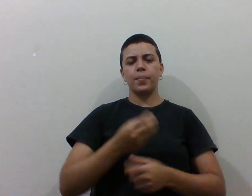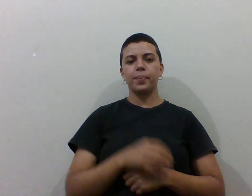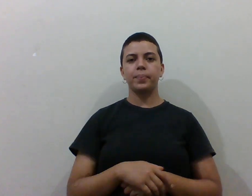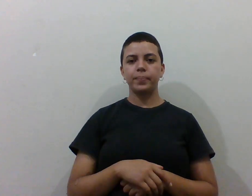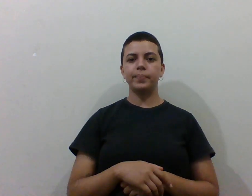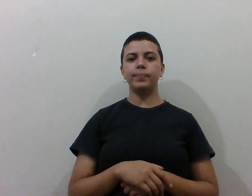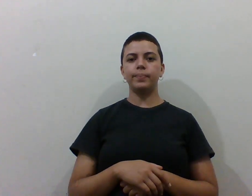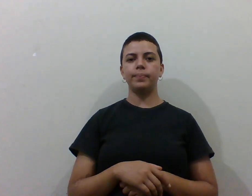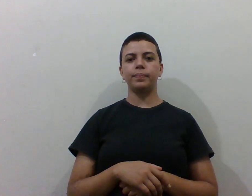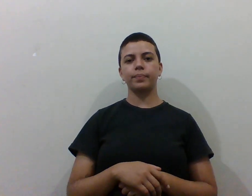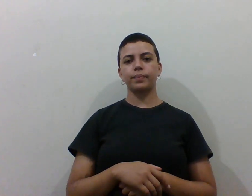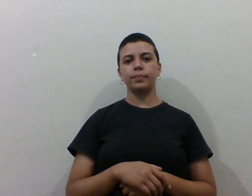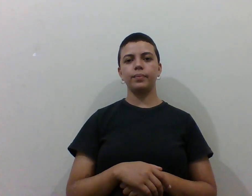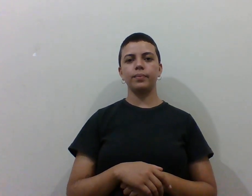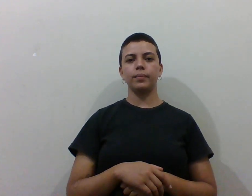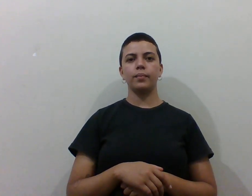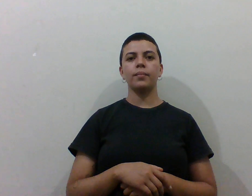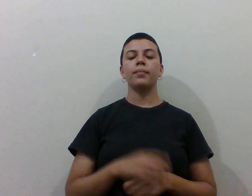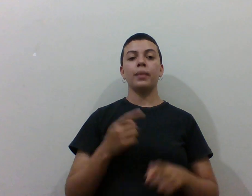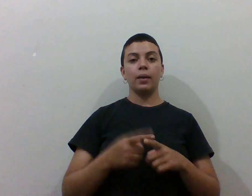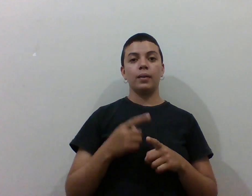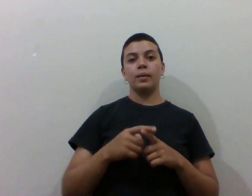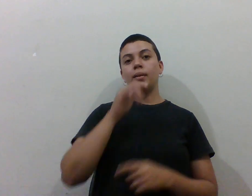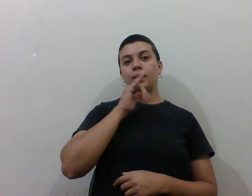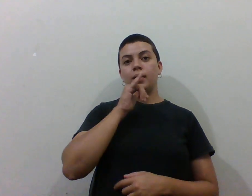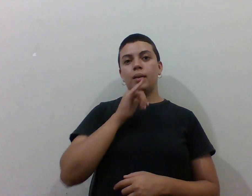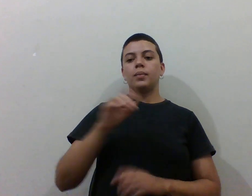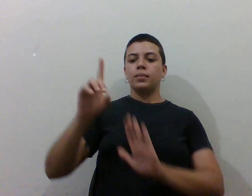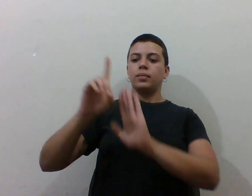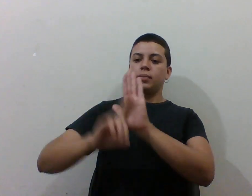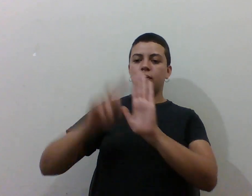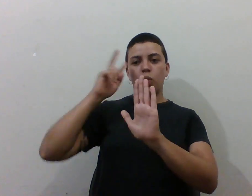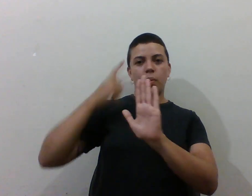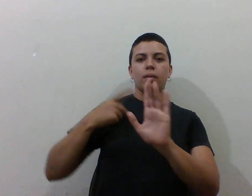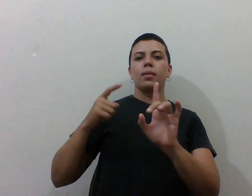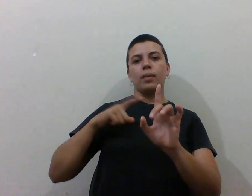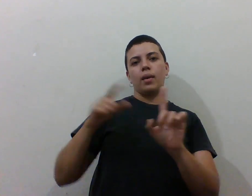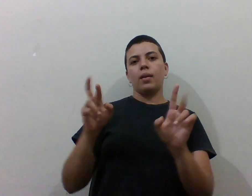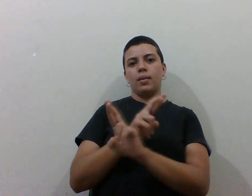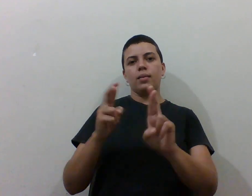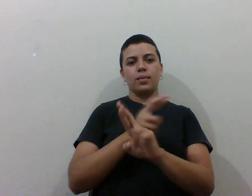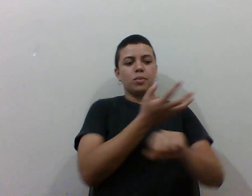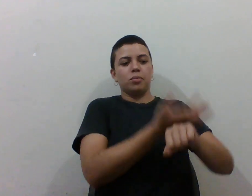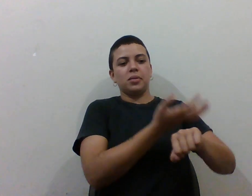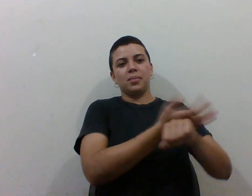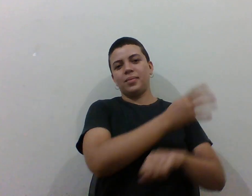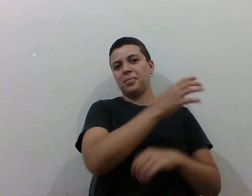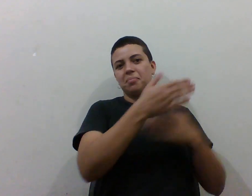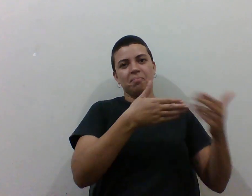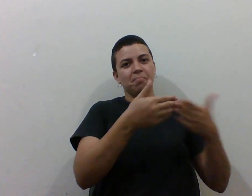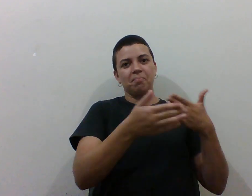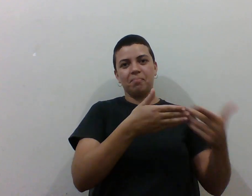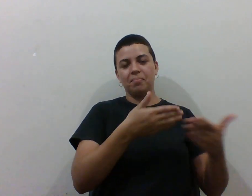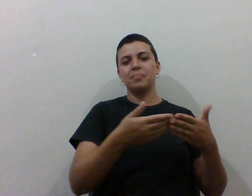de perceber que direitos humanos tem tudo a ver com aquilo que ele ensina e que ele pode realmente incrementar a sua disciplina aí o caminho aqui pro